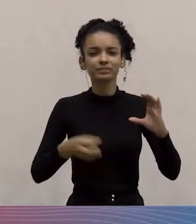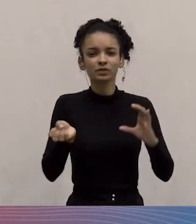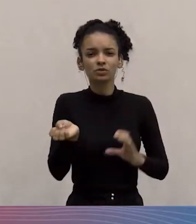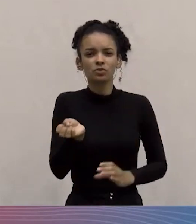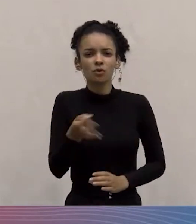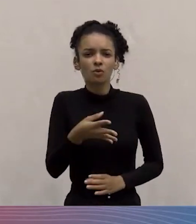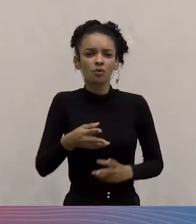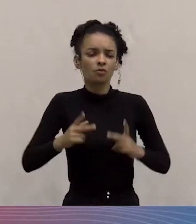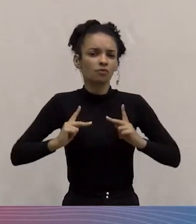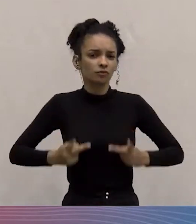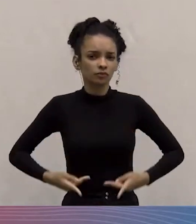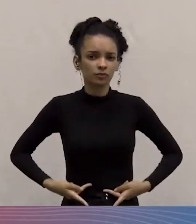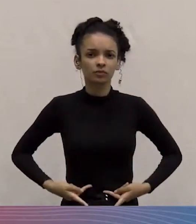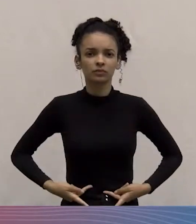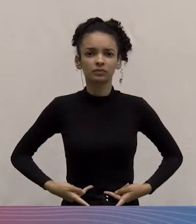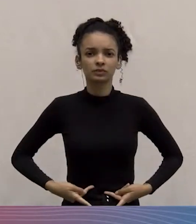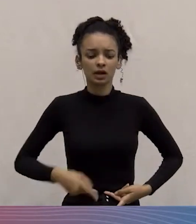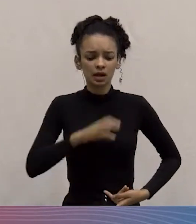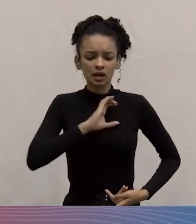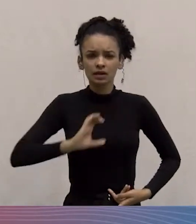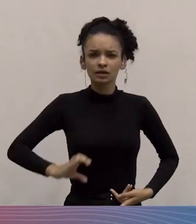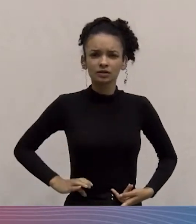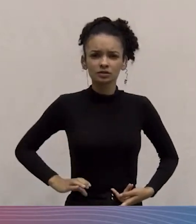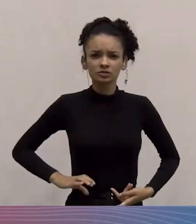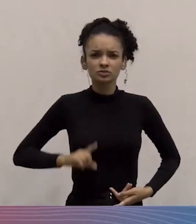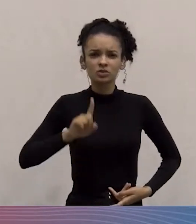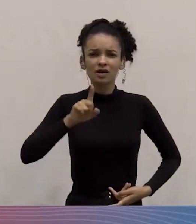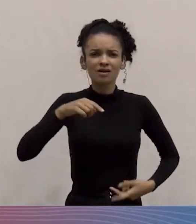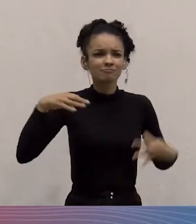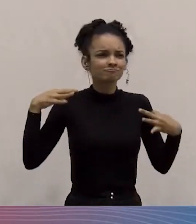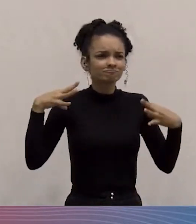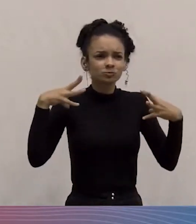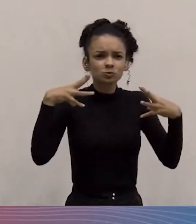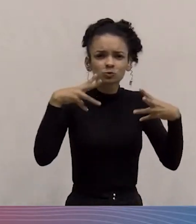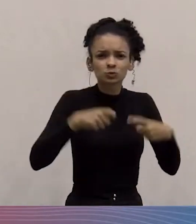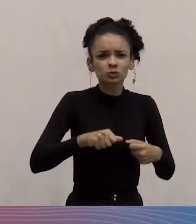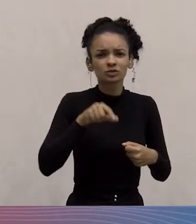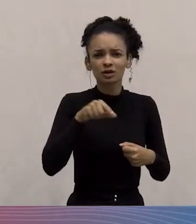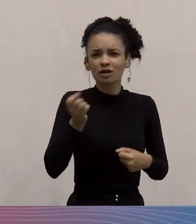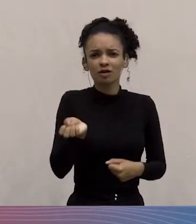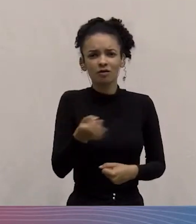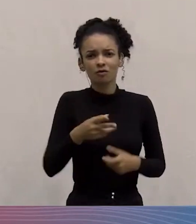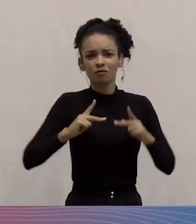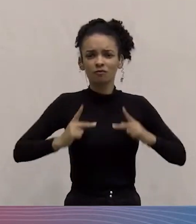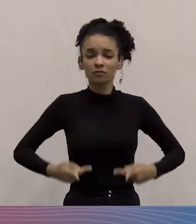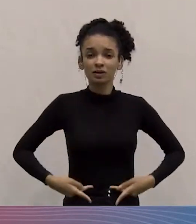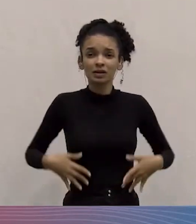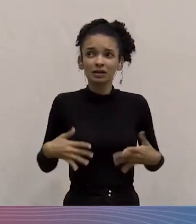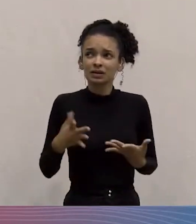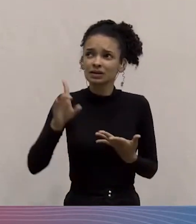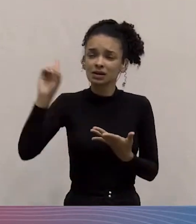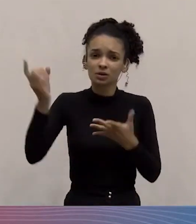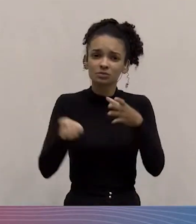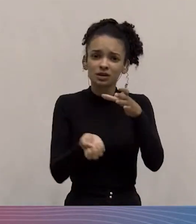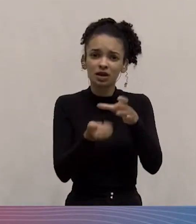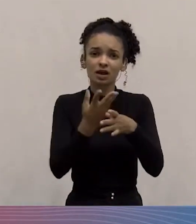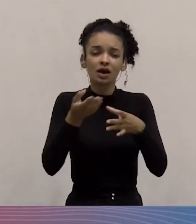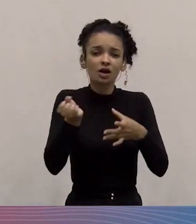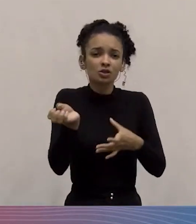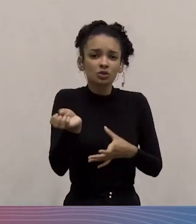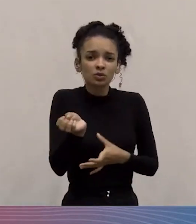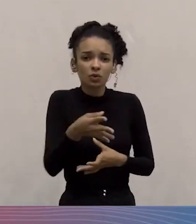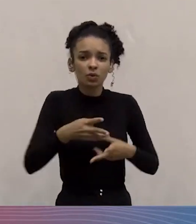a pessoa desse novo homem. Cristo é tudo nesse novo homem. Então Deus está criando um novo homem